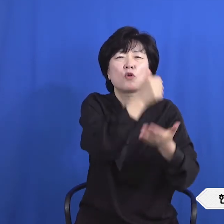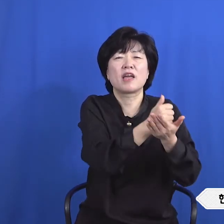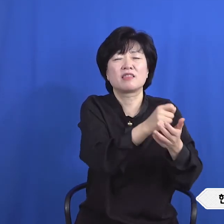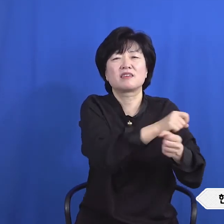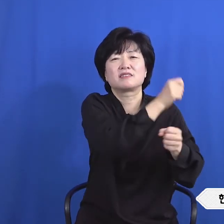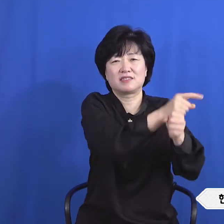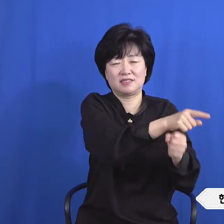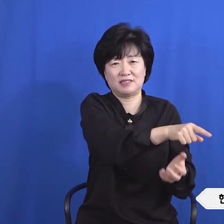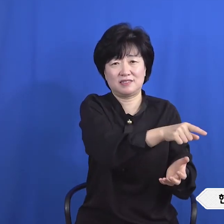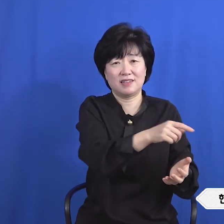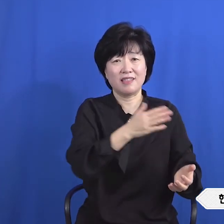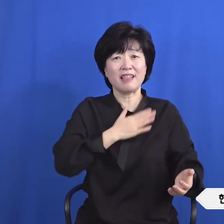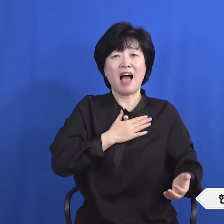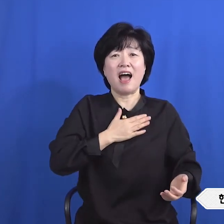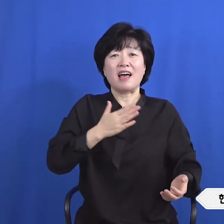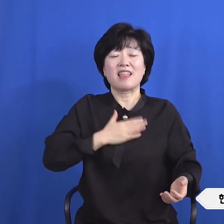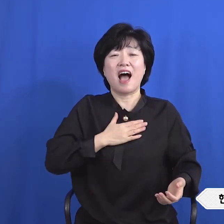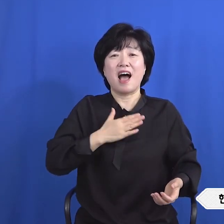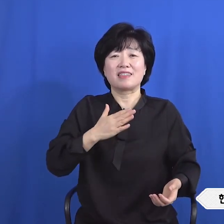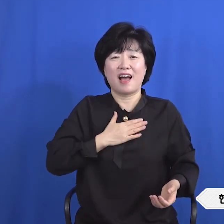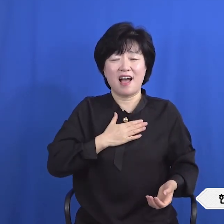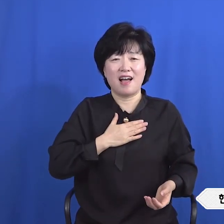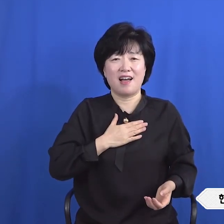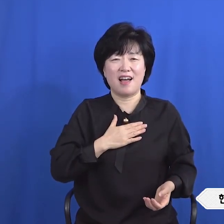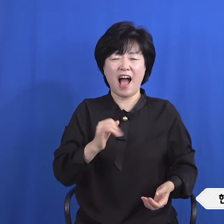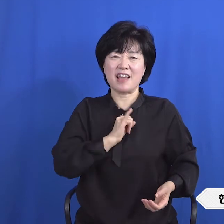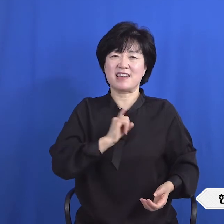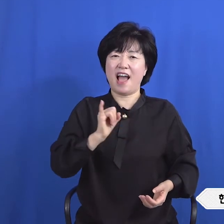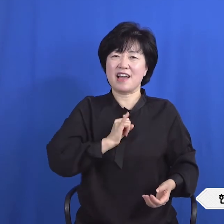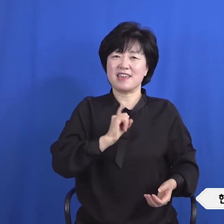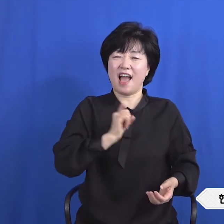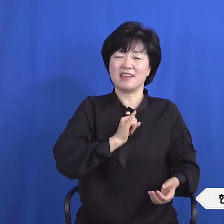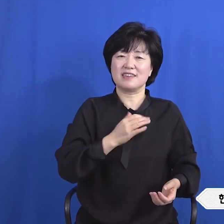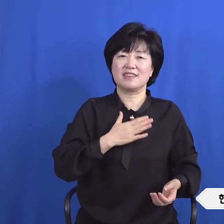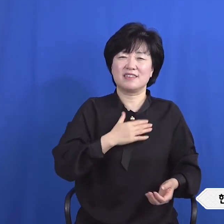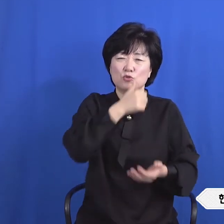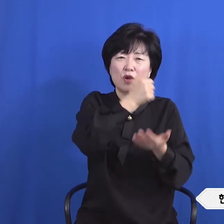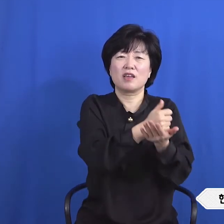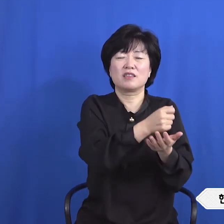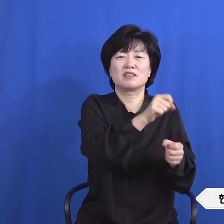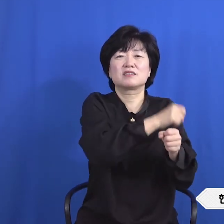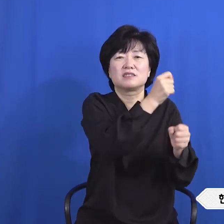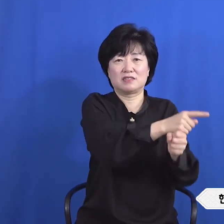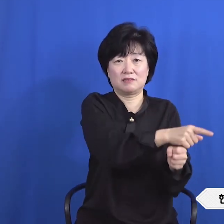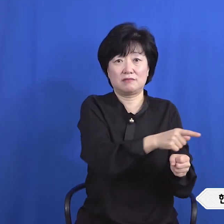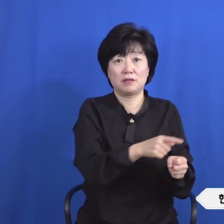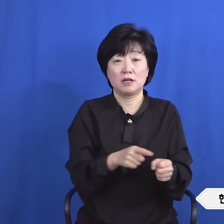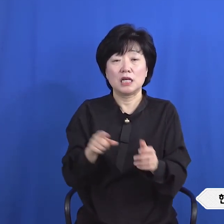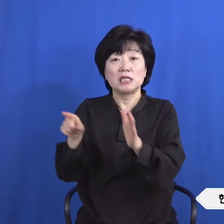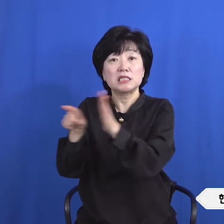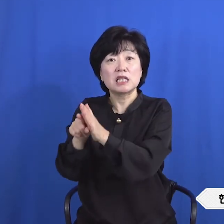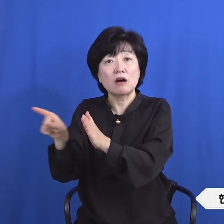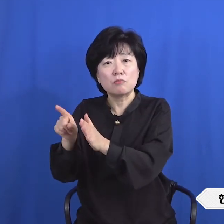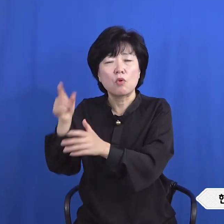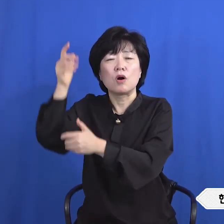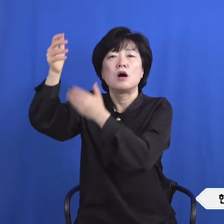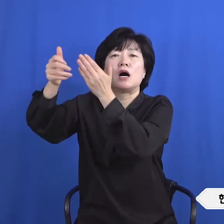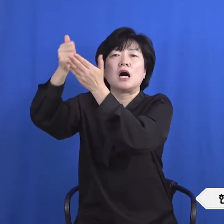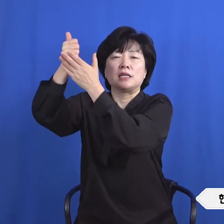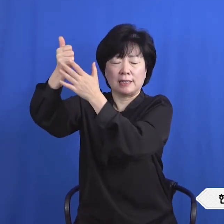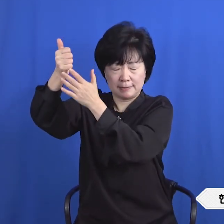내가 하는 이 아이가 주어가 되는 것이죠. 죄는 그렇습니다. 그러나 신앙은